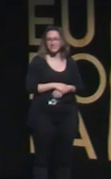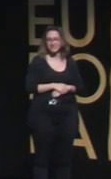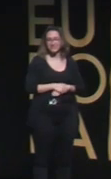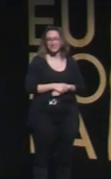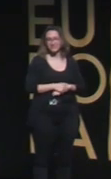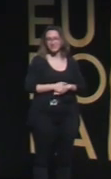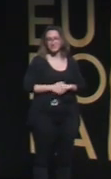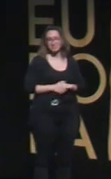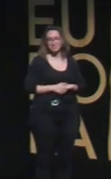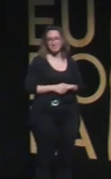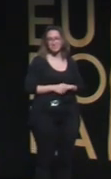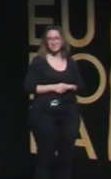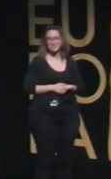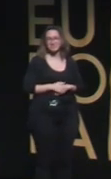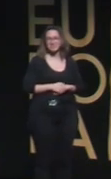Lo siento ya. Sí.